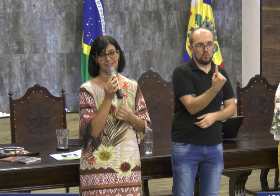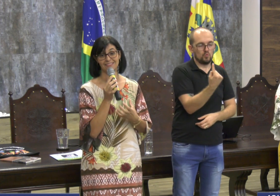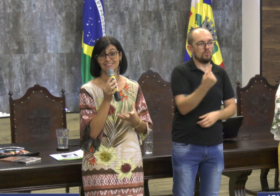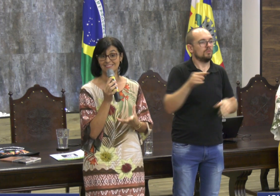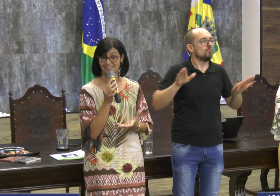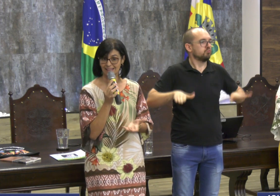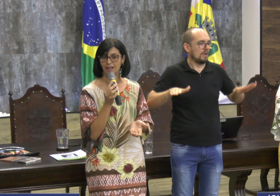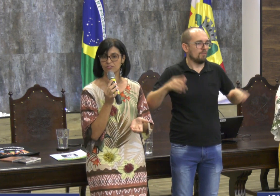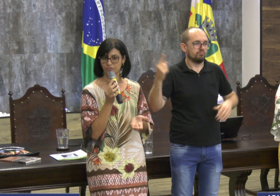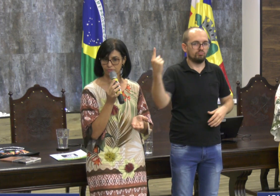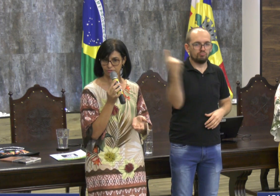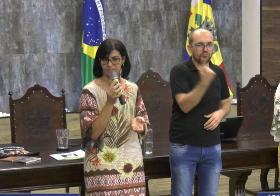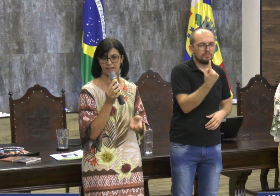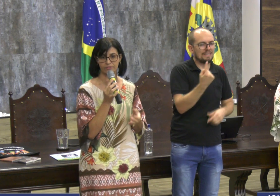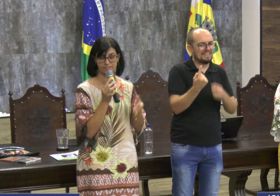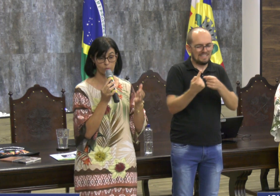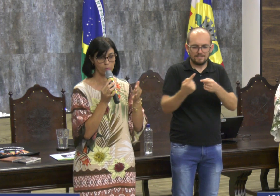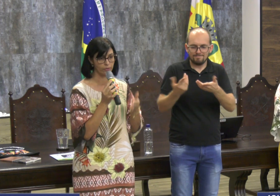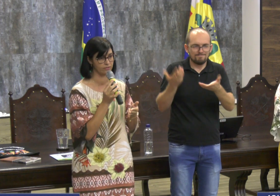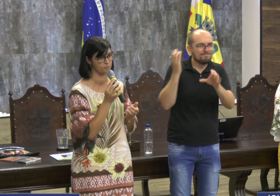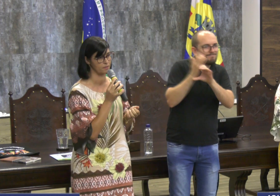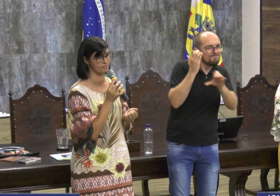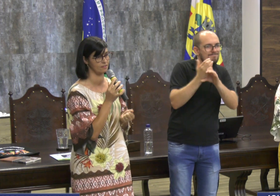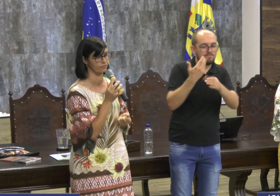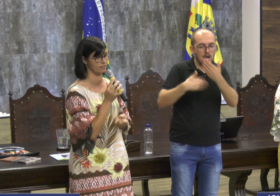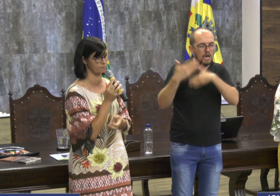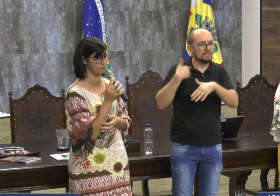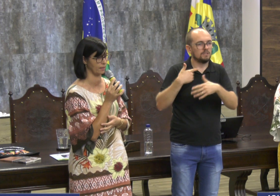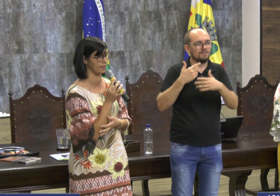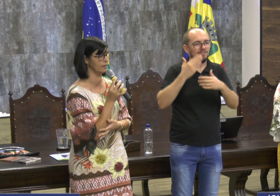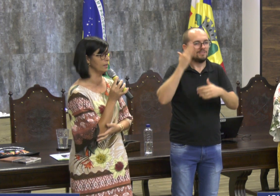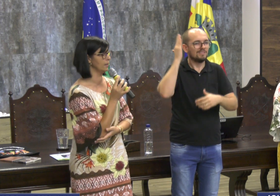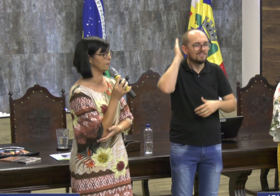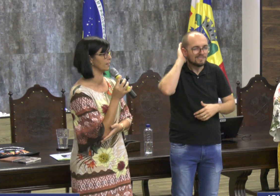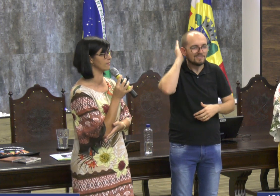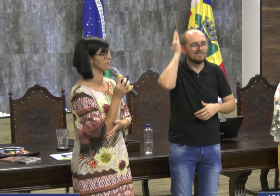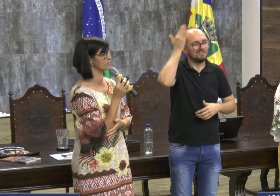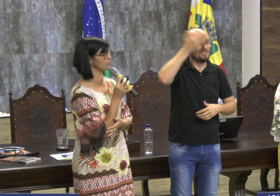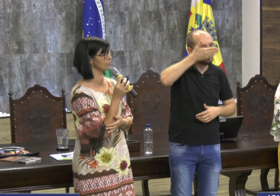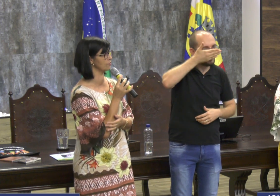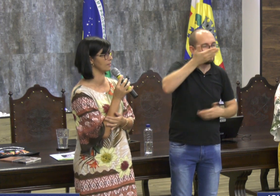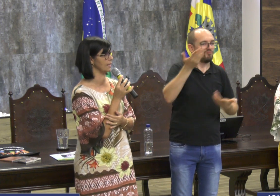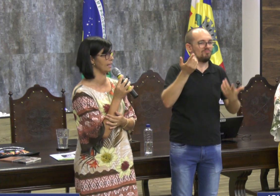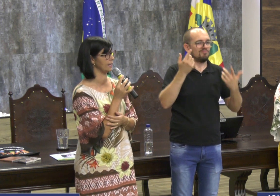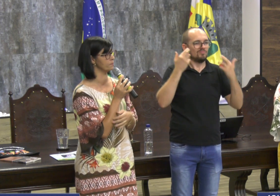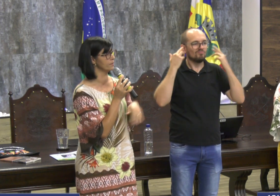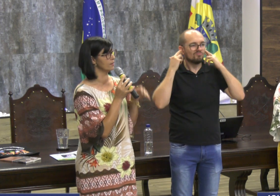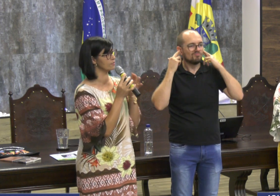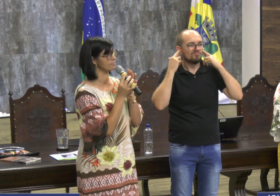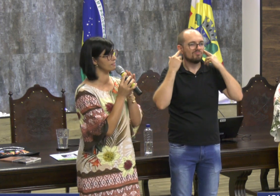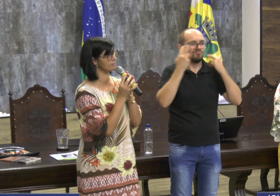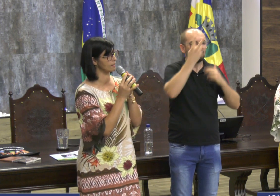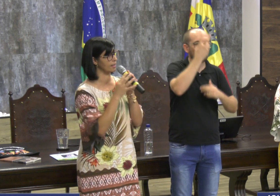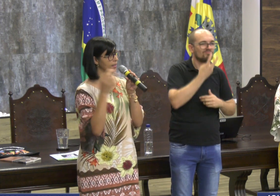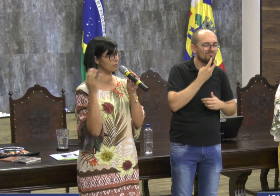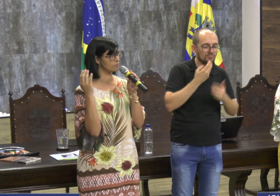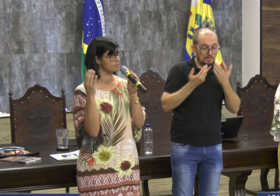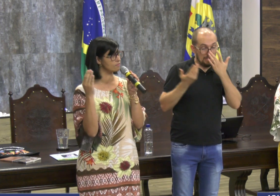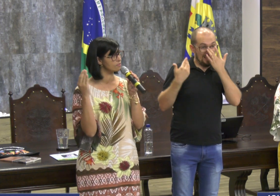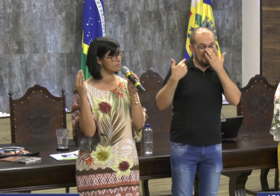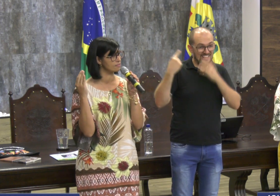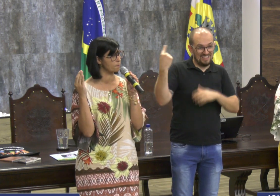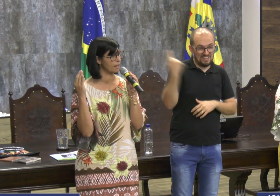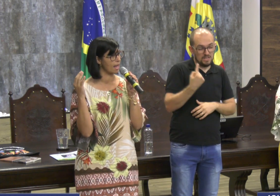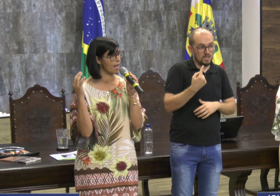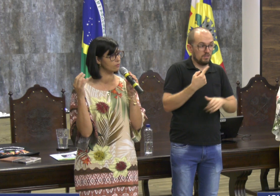as necessidades do Gustavo, que são muito específicas pela questão da surdo-cegueira, vocês, não sei